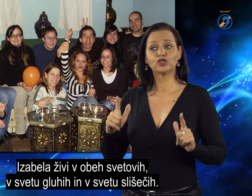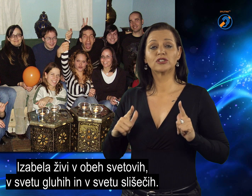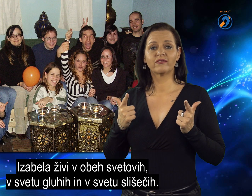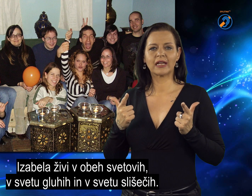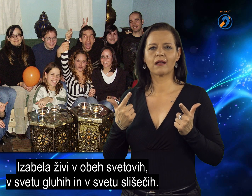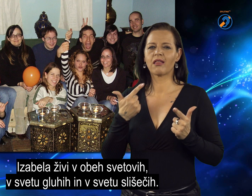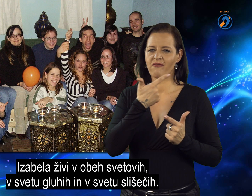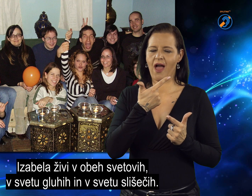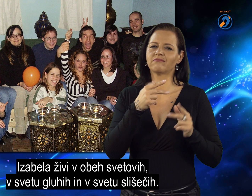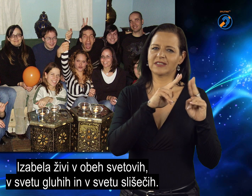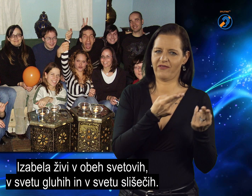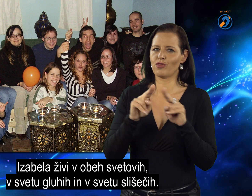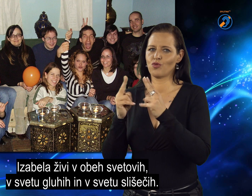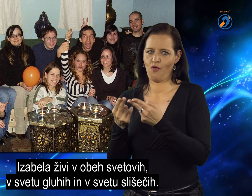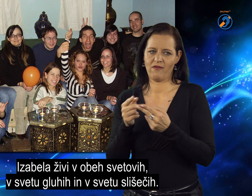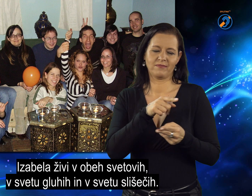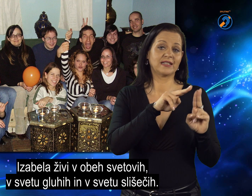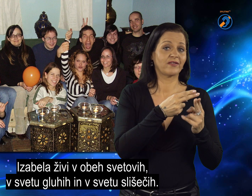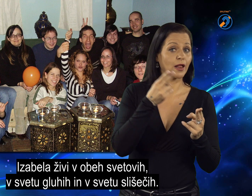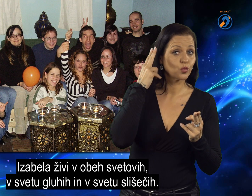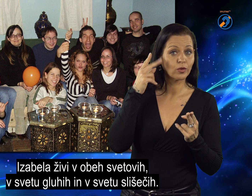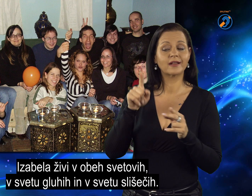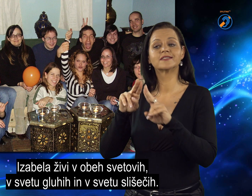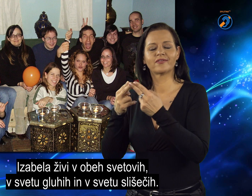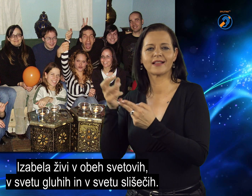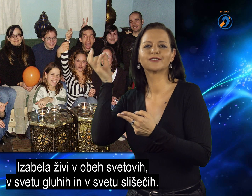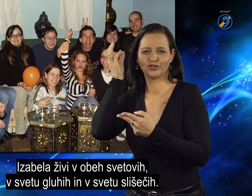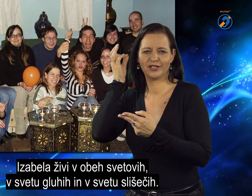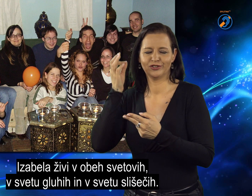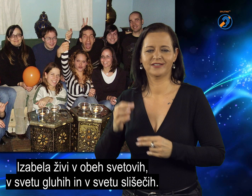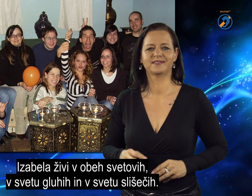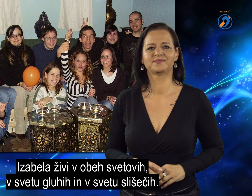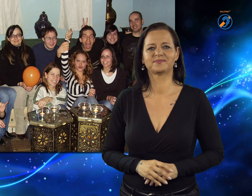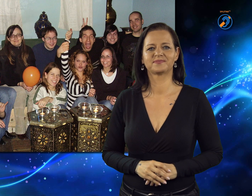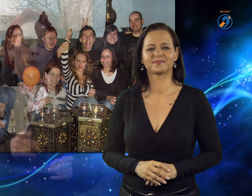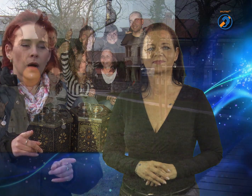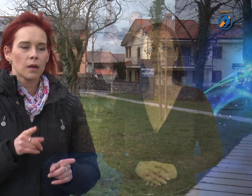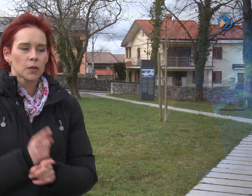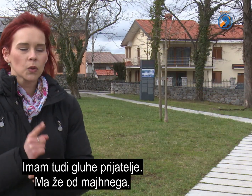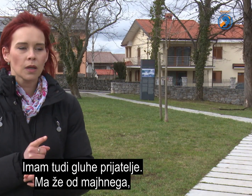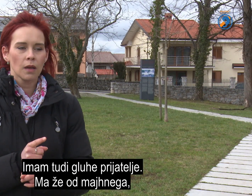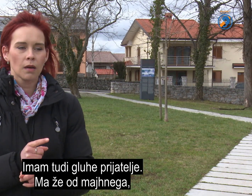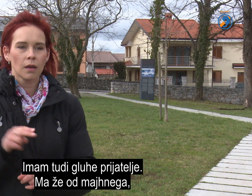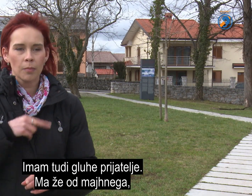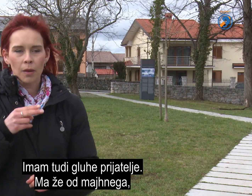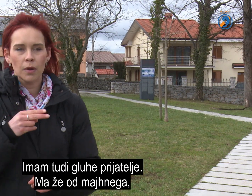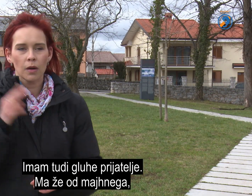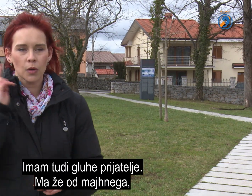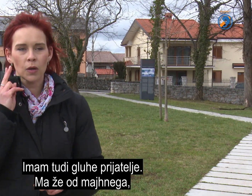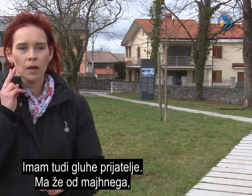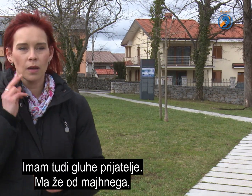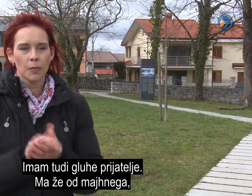Izabela živi v obeh svetovih, v svetu gluhih in v svetu slišečih. Tudi